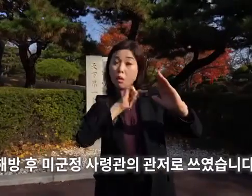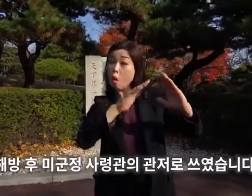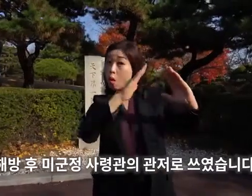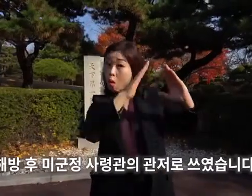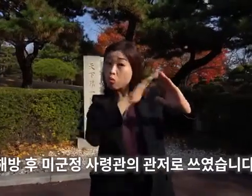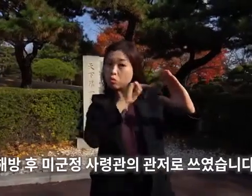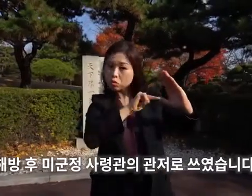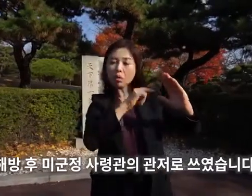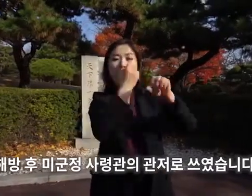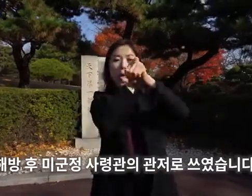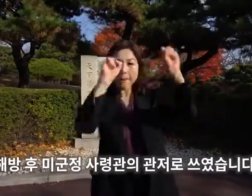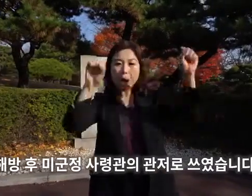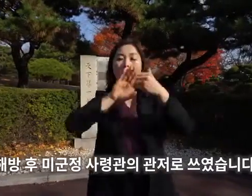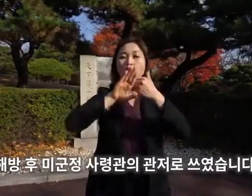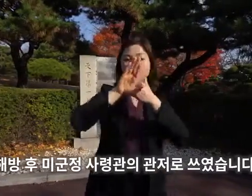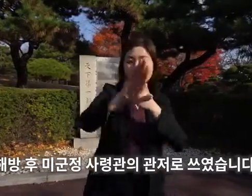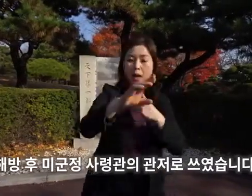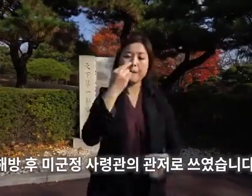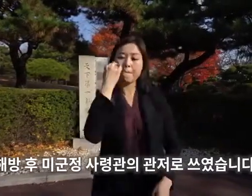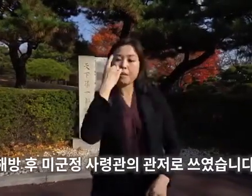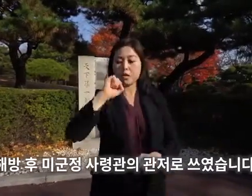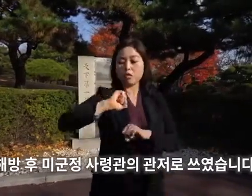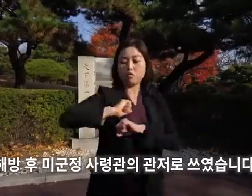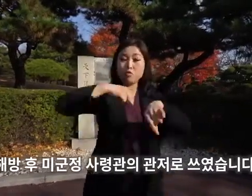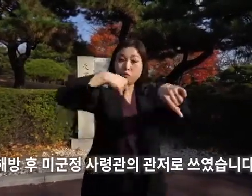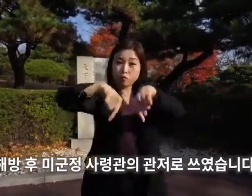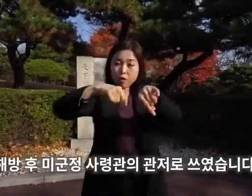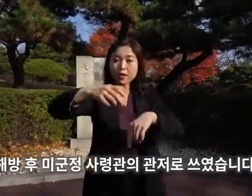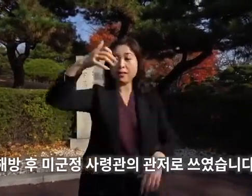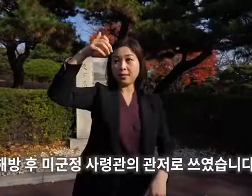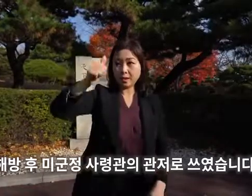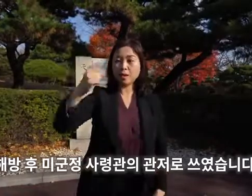해방 후 미 군정 사령관의 관저로 쓰였습니다.